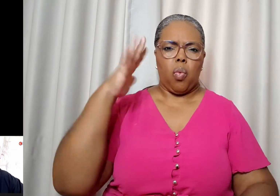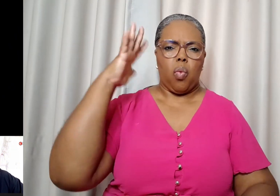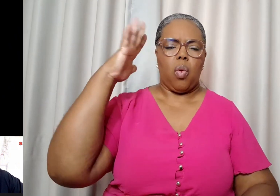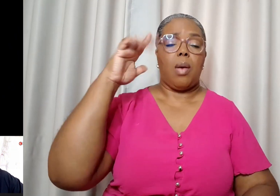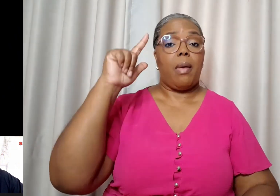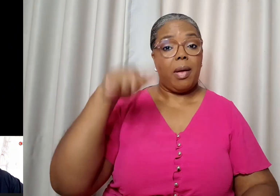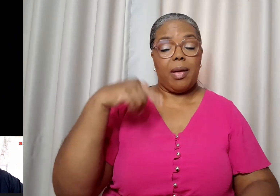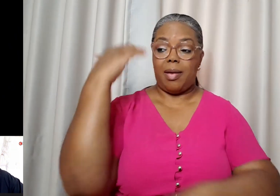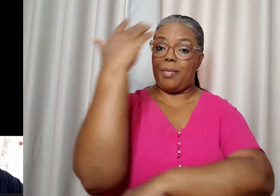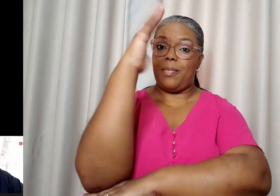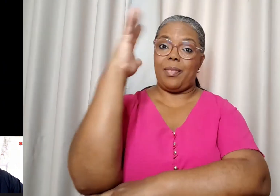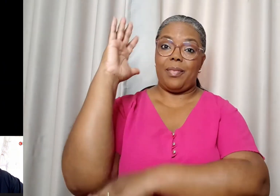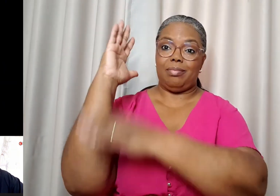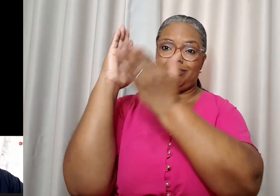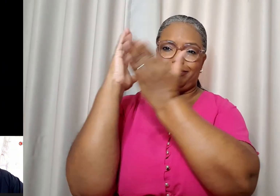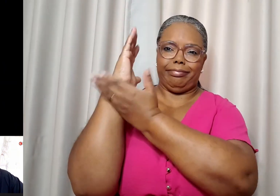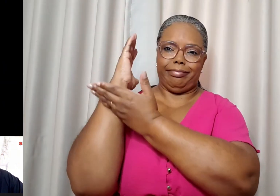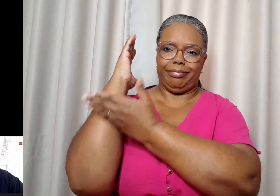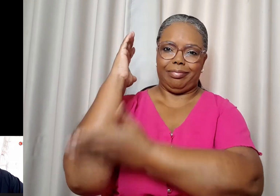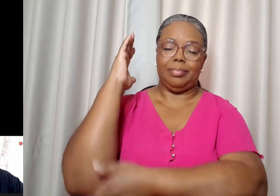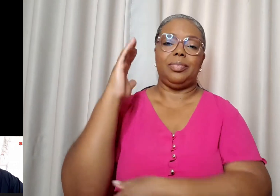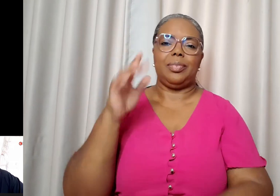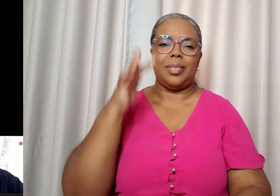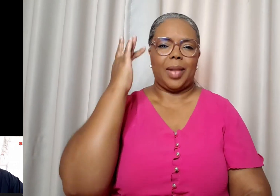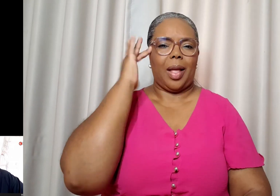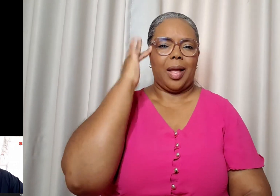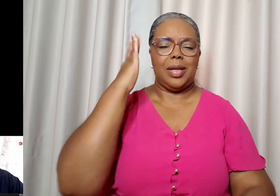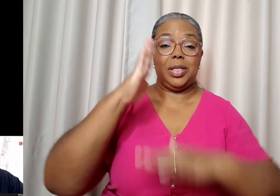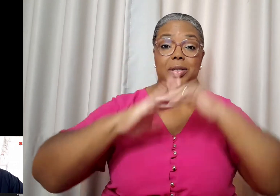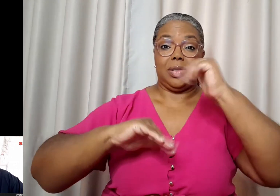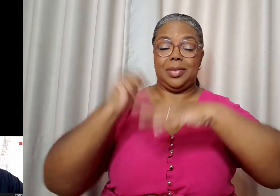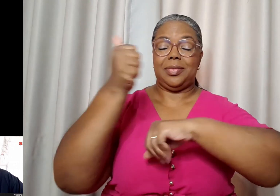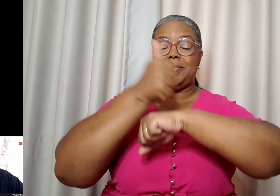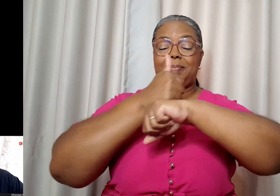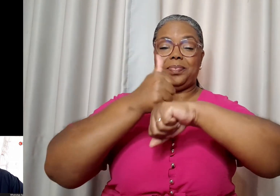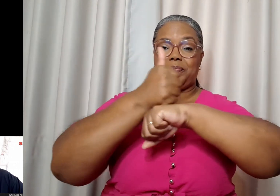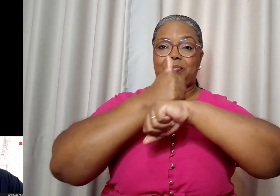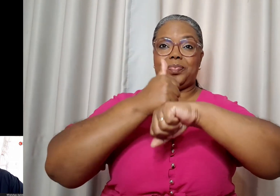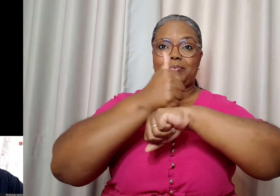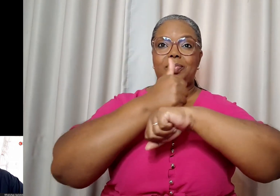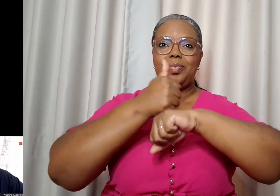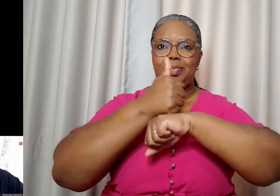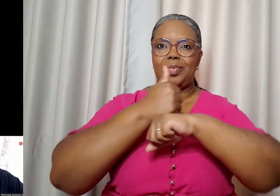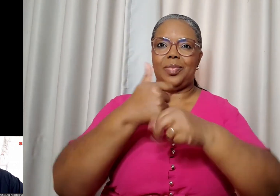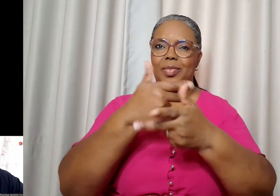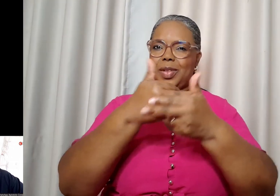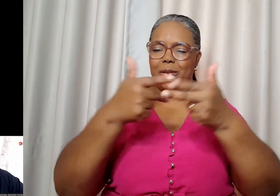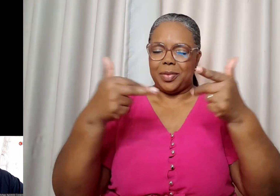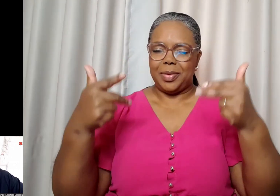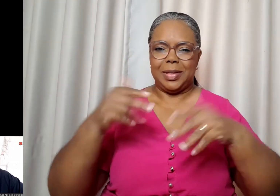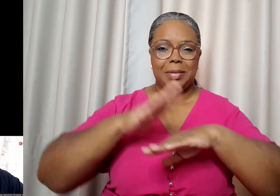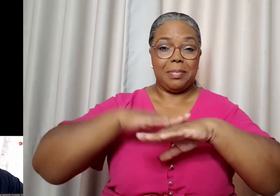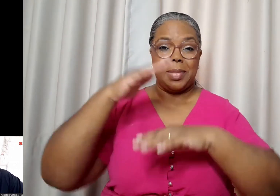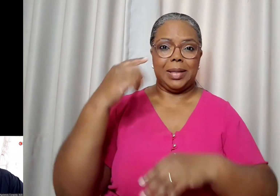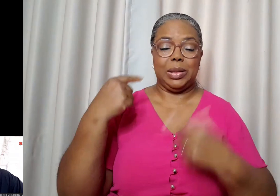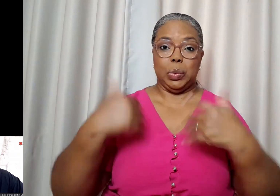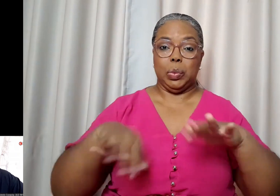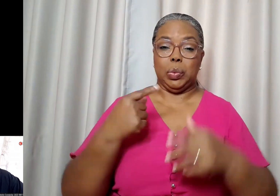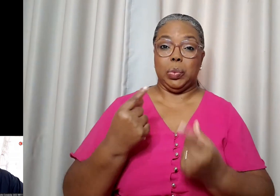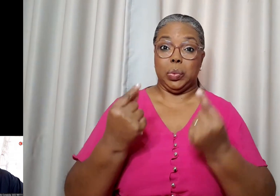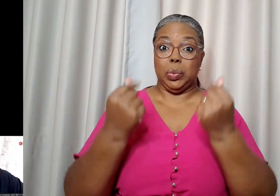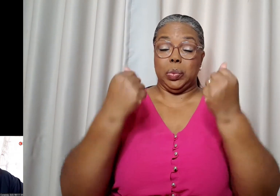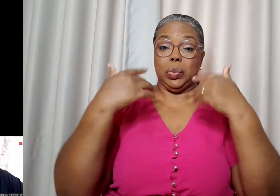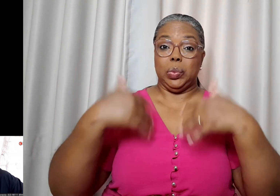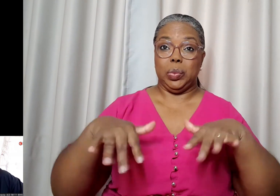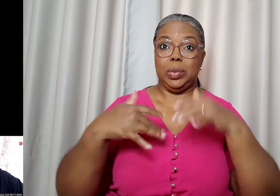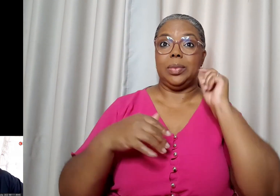Você acha que um profissional que trabalha com as coisas mais caras de uma nação é uma pessoa que